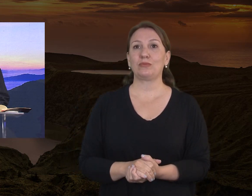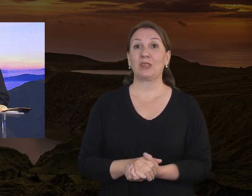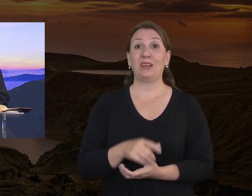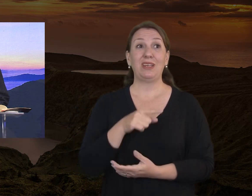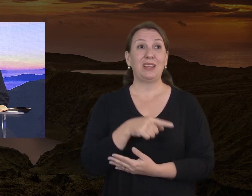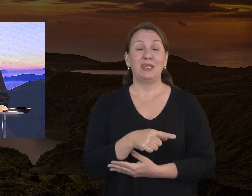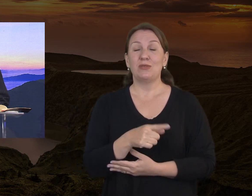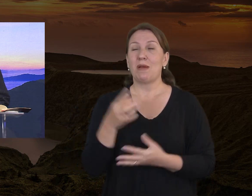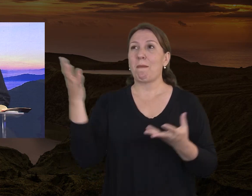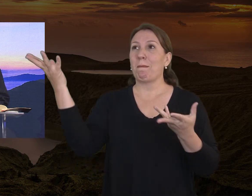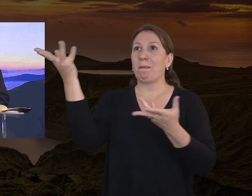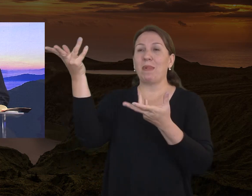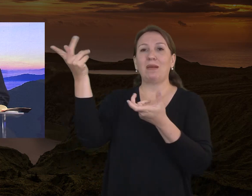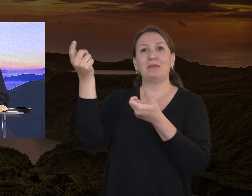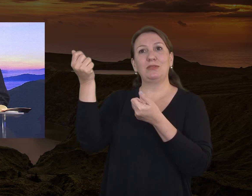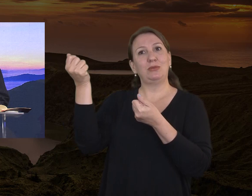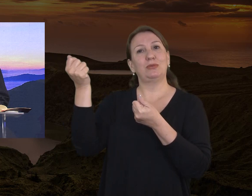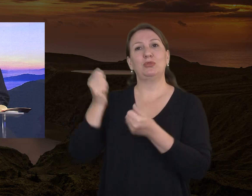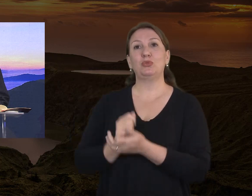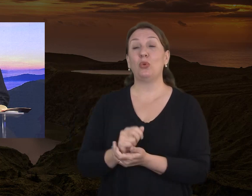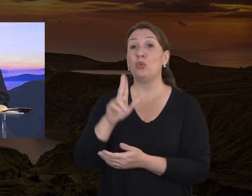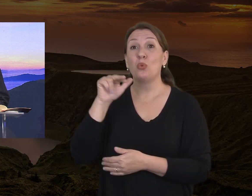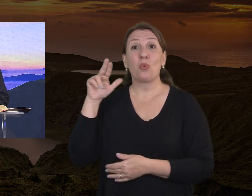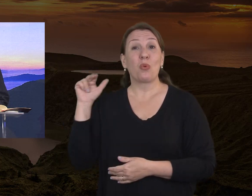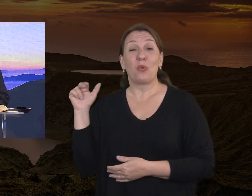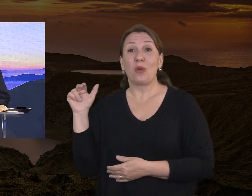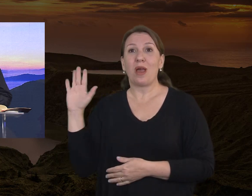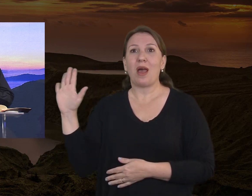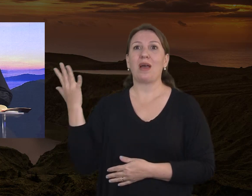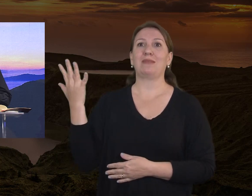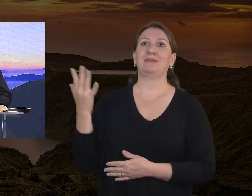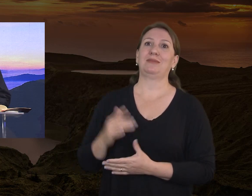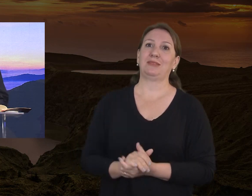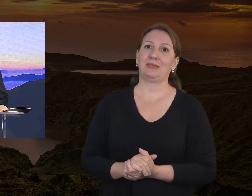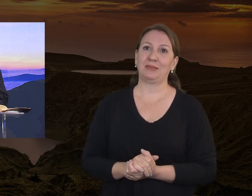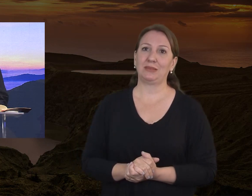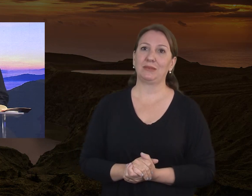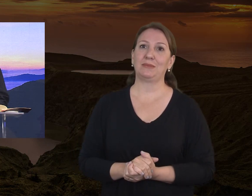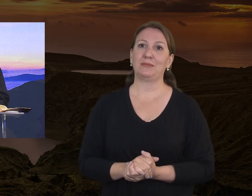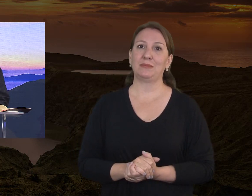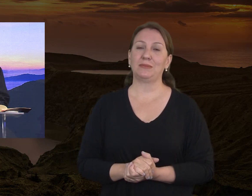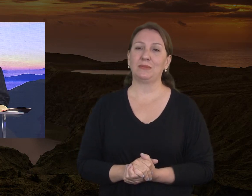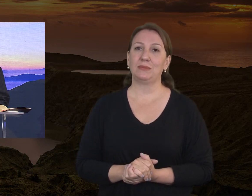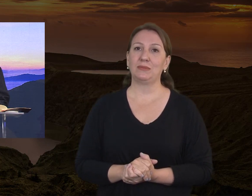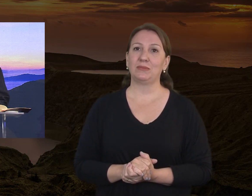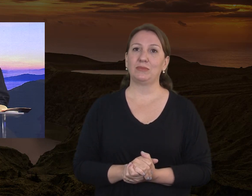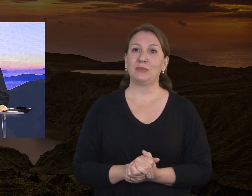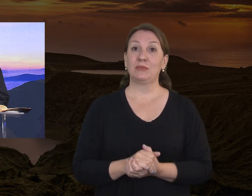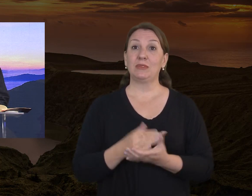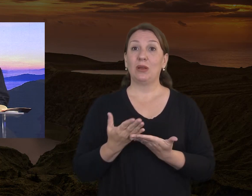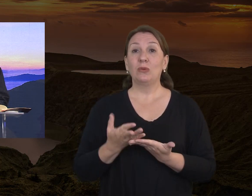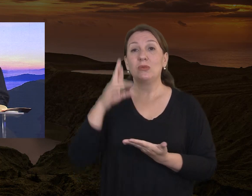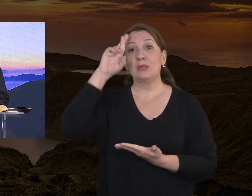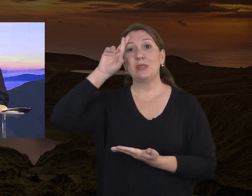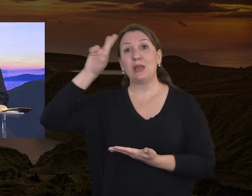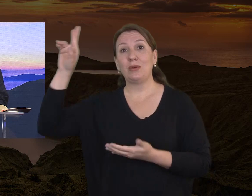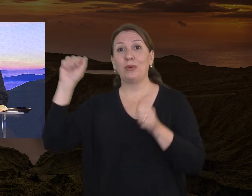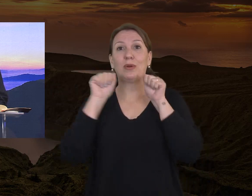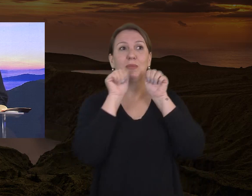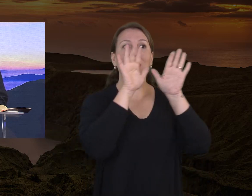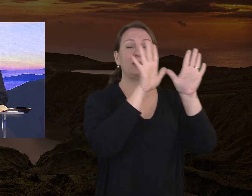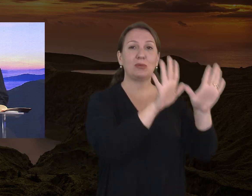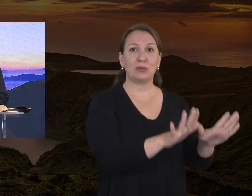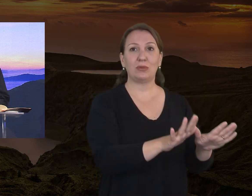e também na própria história editorial, né, com esse meio de distribuição. Então o Senhor abençoe nossos comportores,